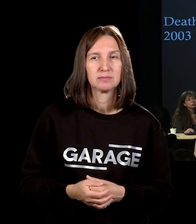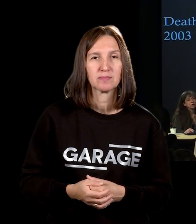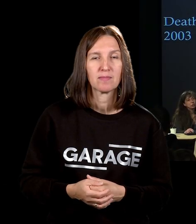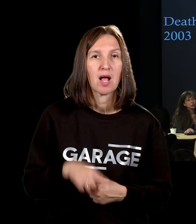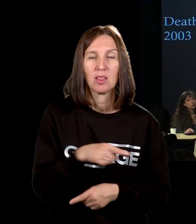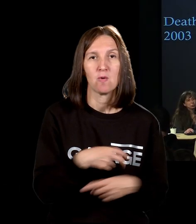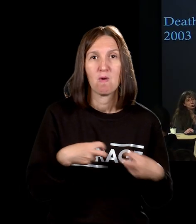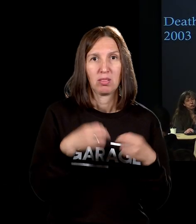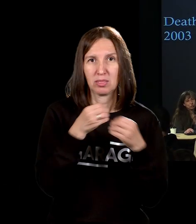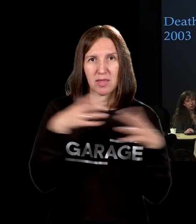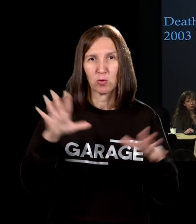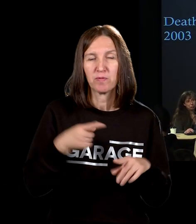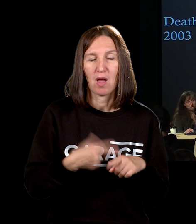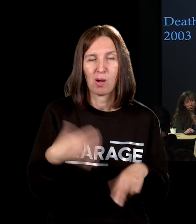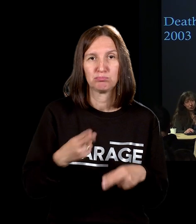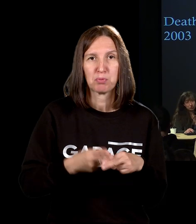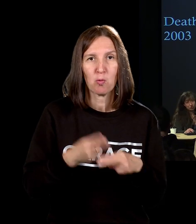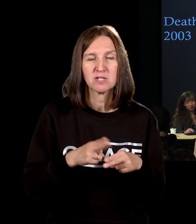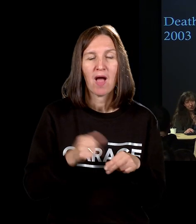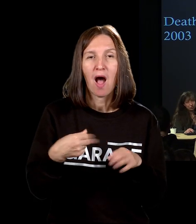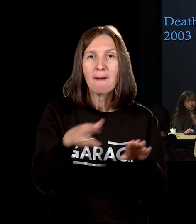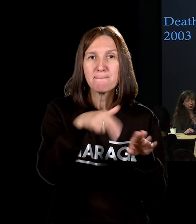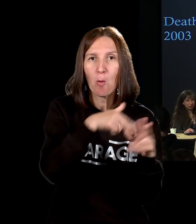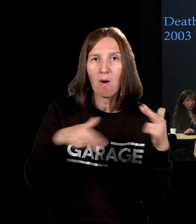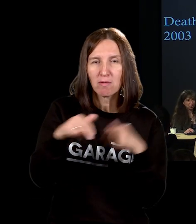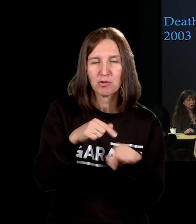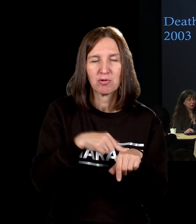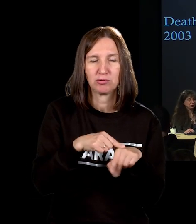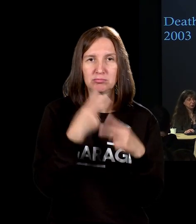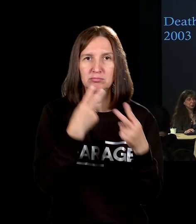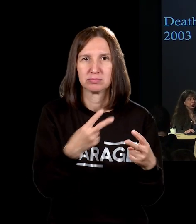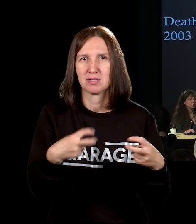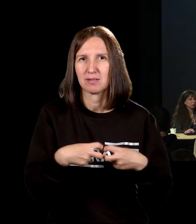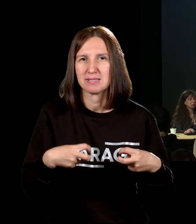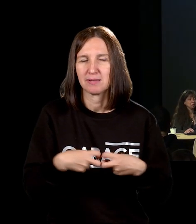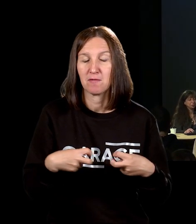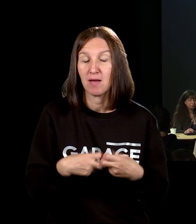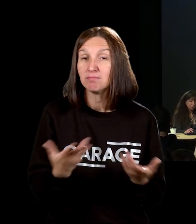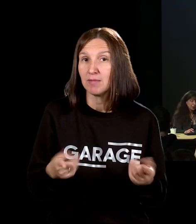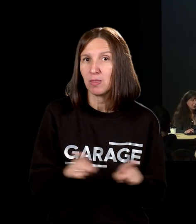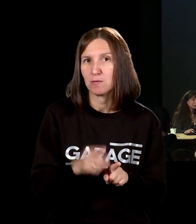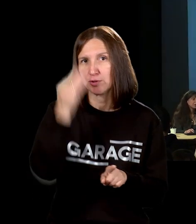они не надувные, а вполне себе бронзовые, только так покрашенные. Вот та же игра, которая есть